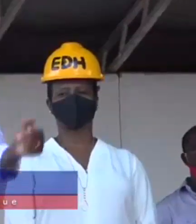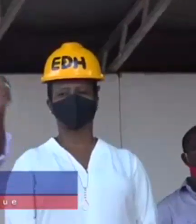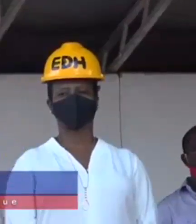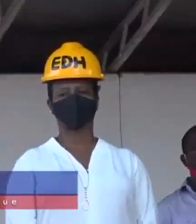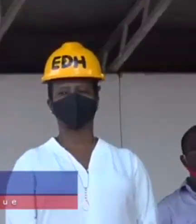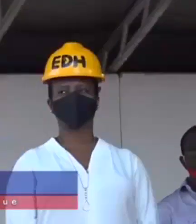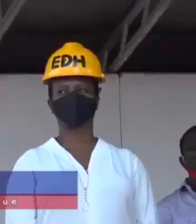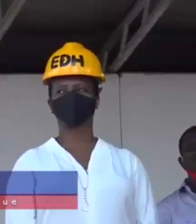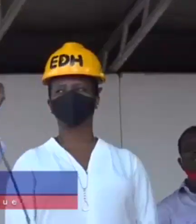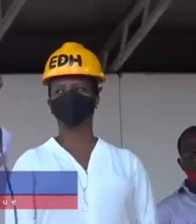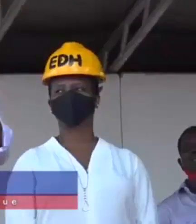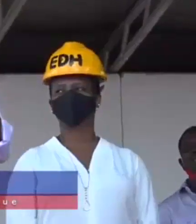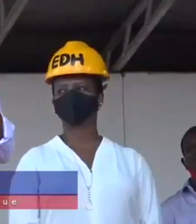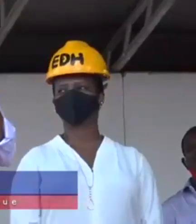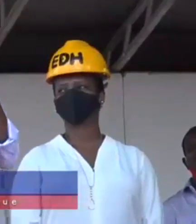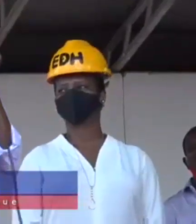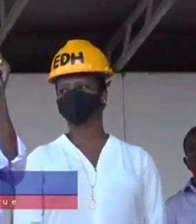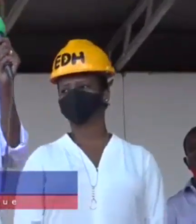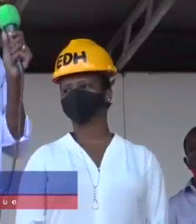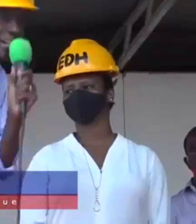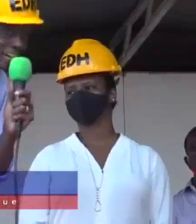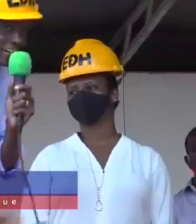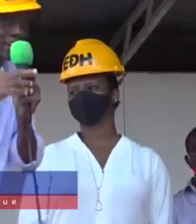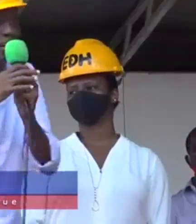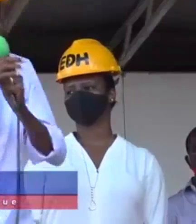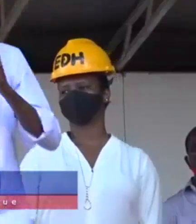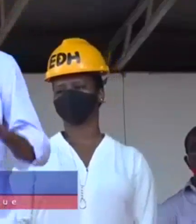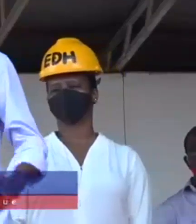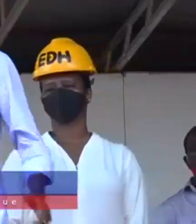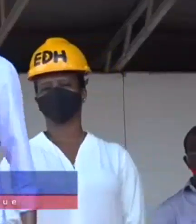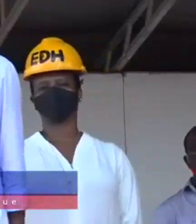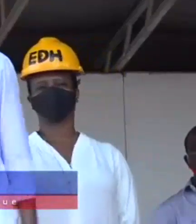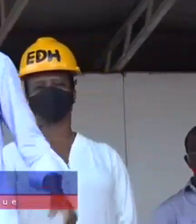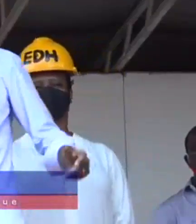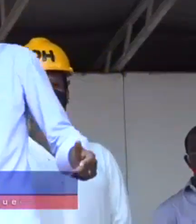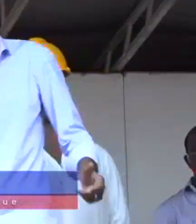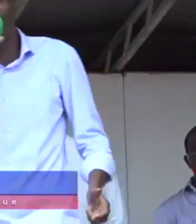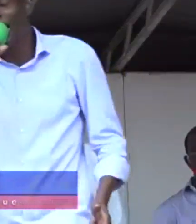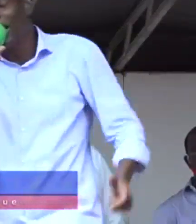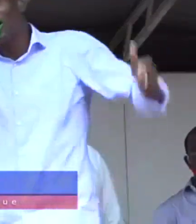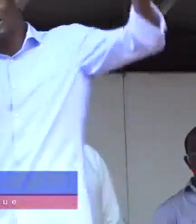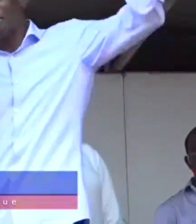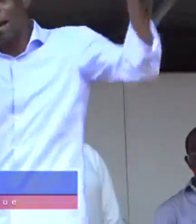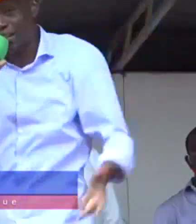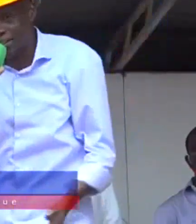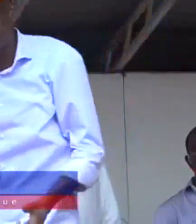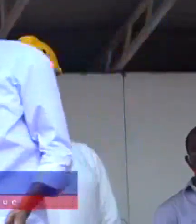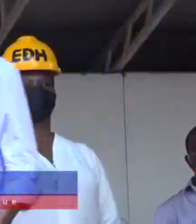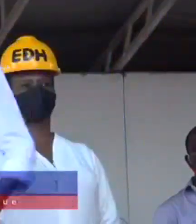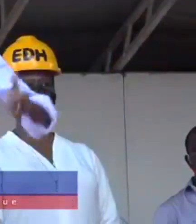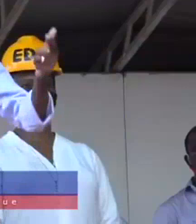donne. Tirage mandat à centrale électrique cette Philomène la donne. Tirage mandat à centrale électrique Saint-Marc